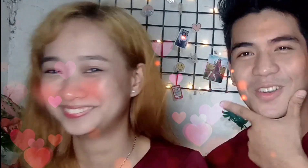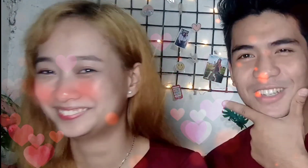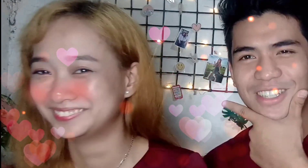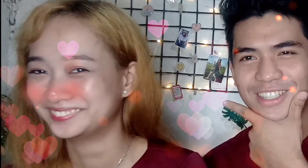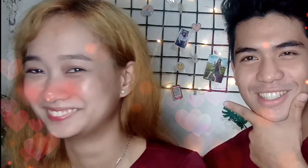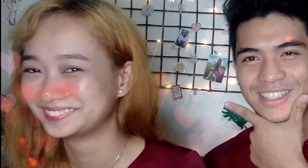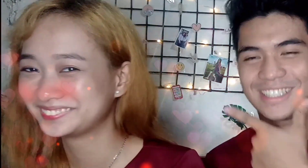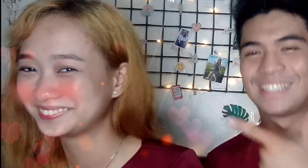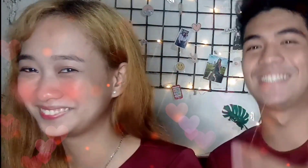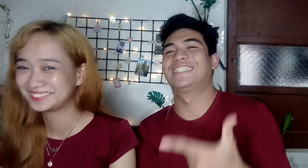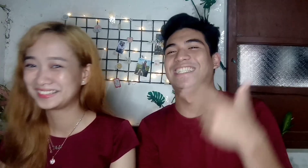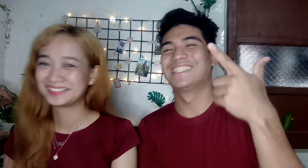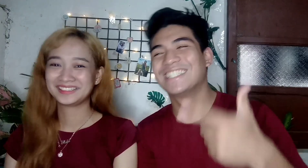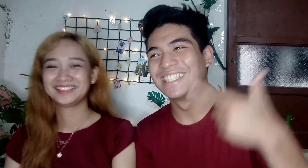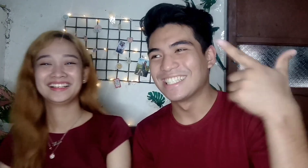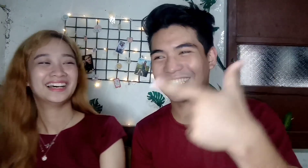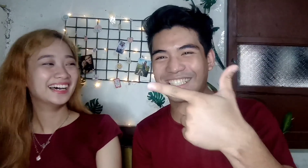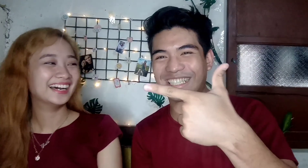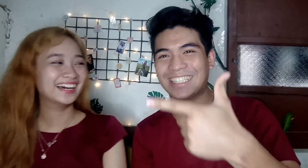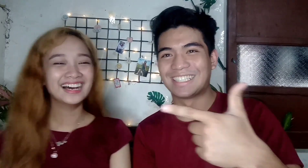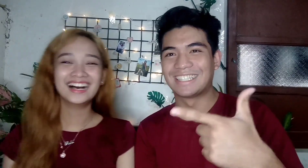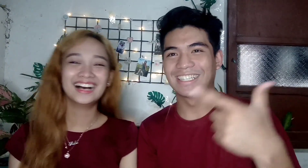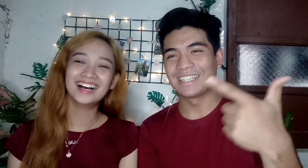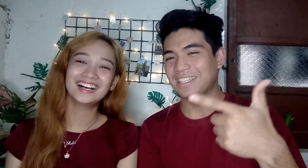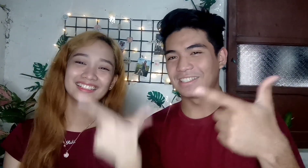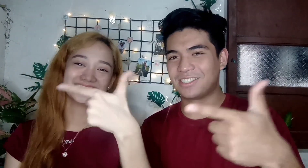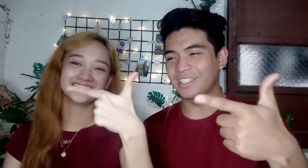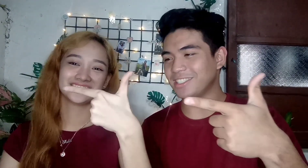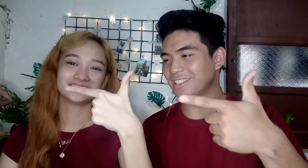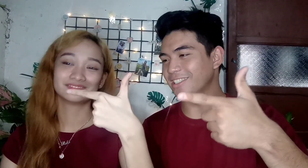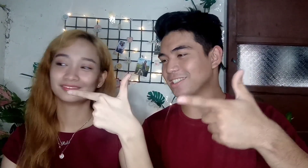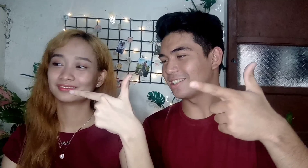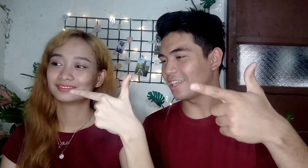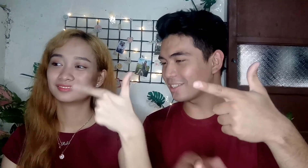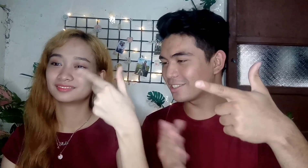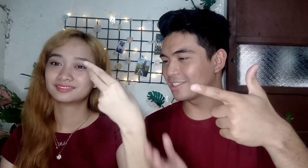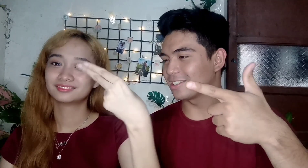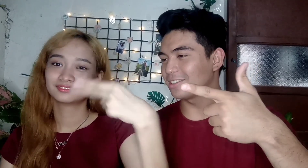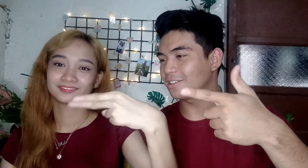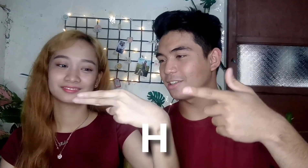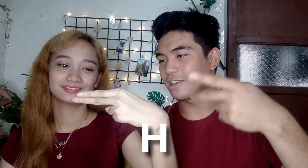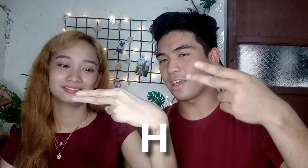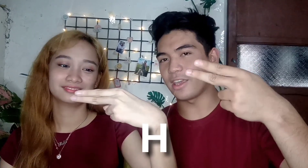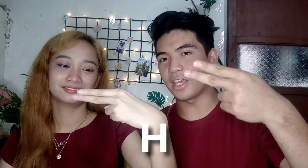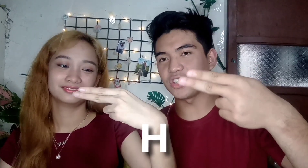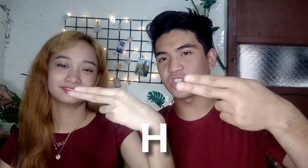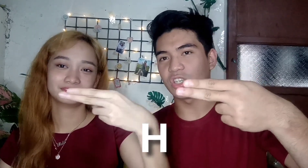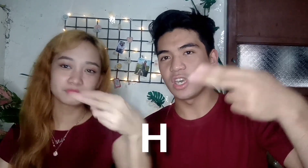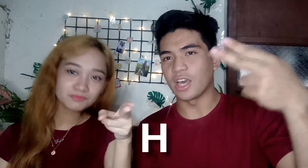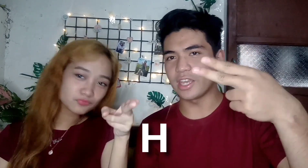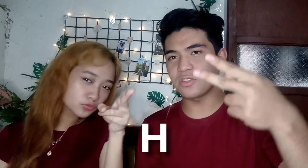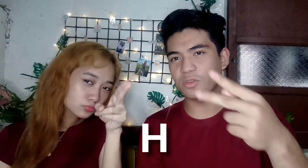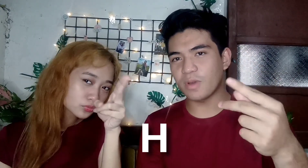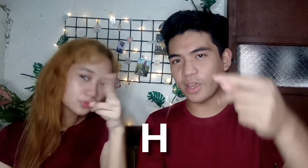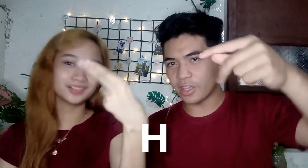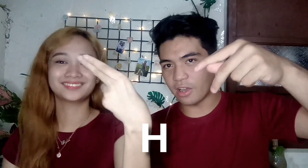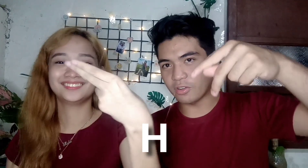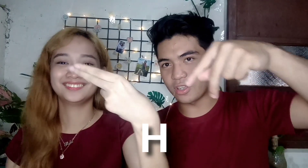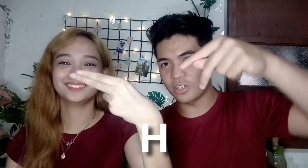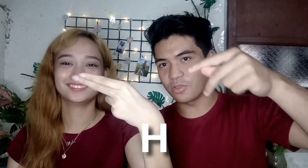Pogi. G. G. Next. H. Ayan yung iba. Ikaw. Ganyan yung